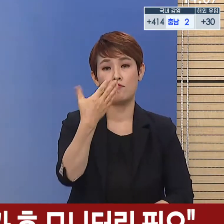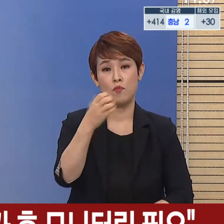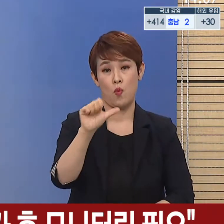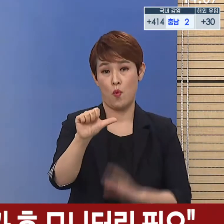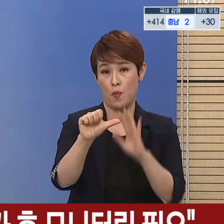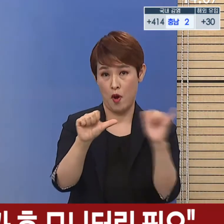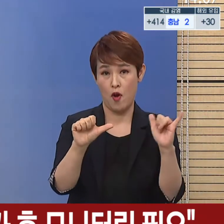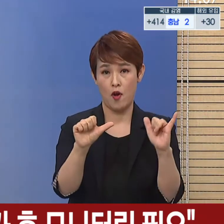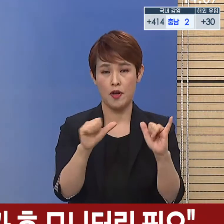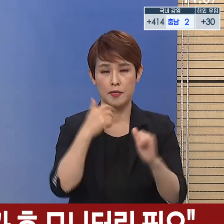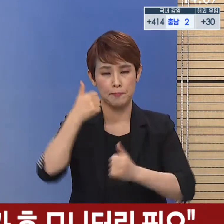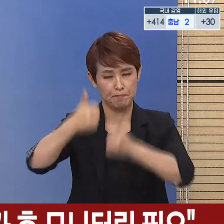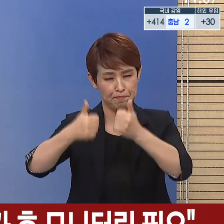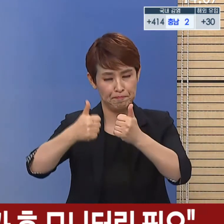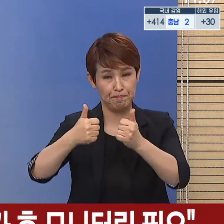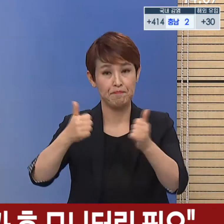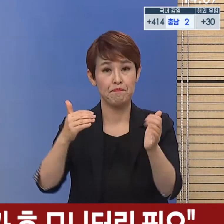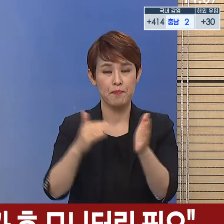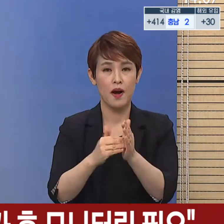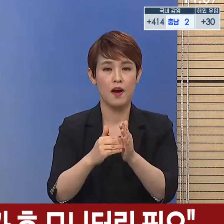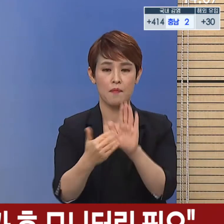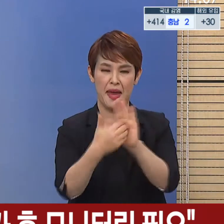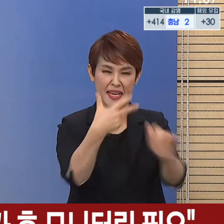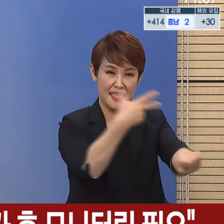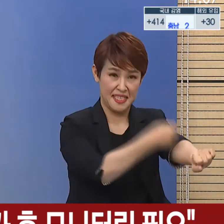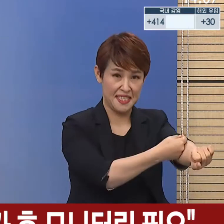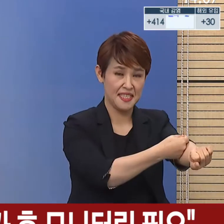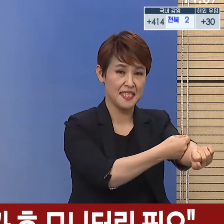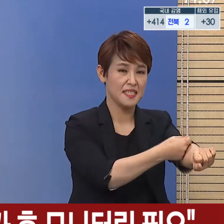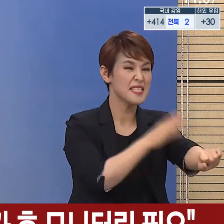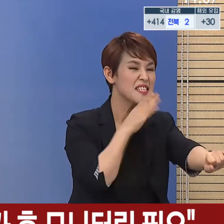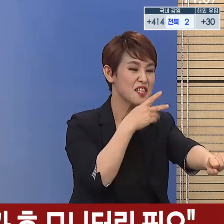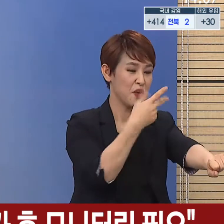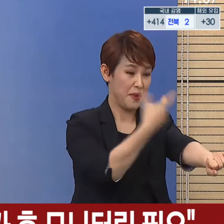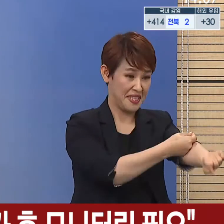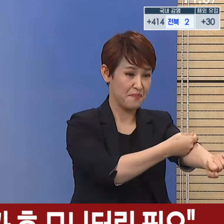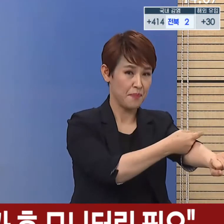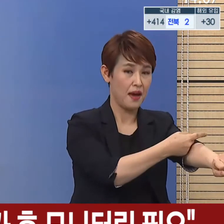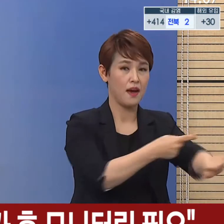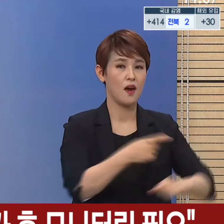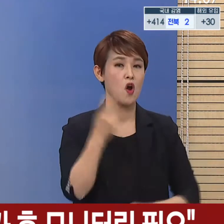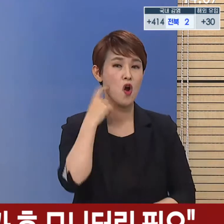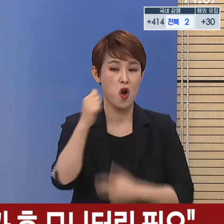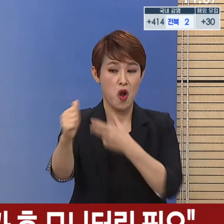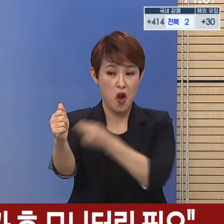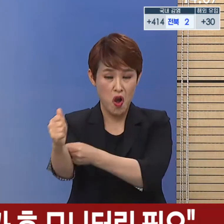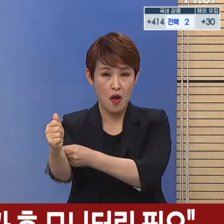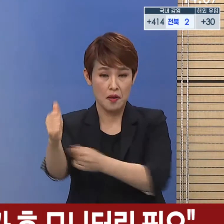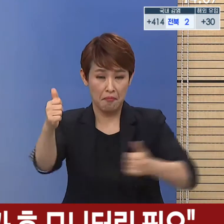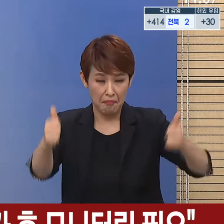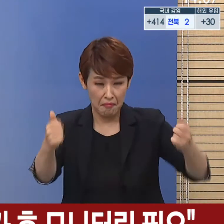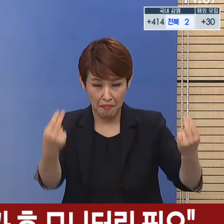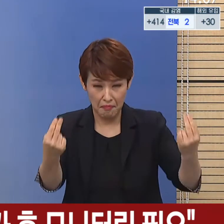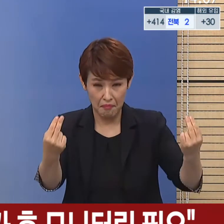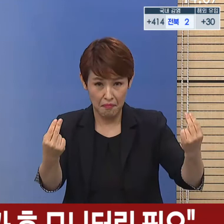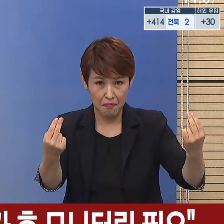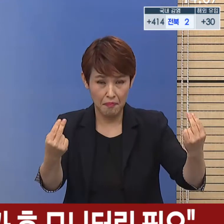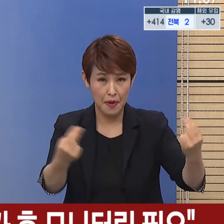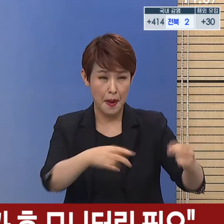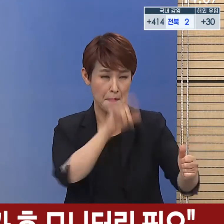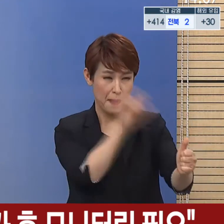8,895명을 대상으로 평가하여 백신군과 대조군에서 코로나19로 확진받은 사람이